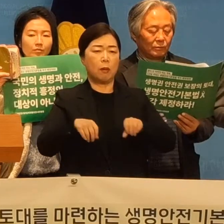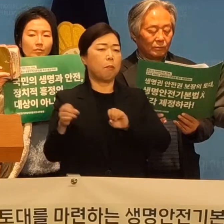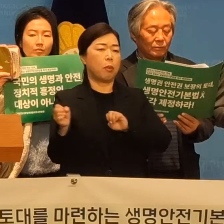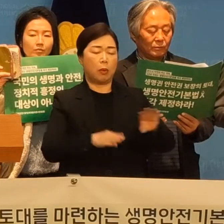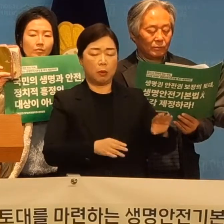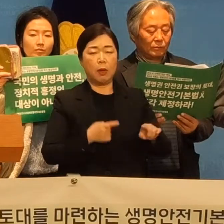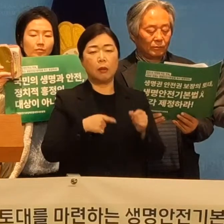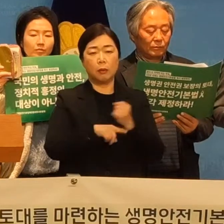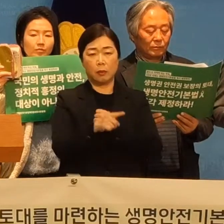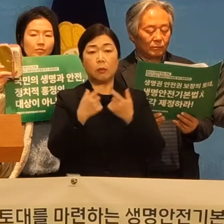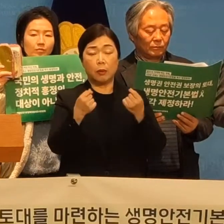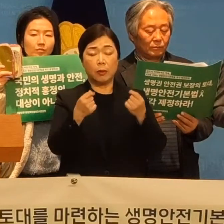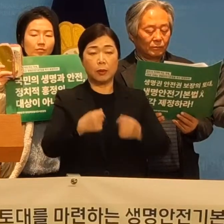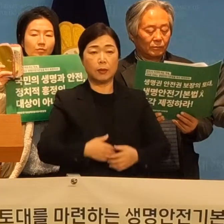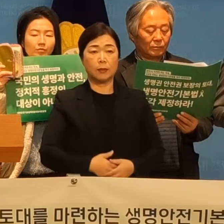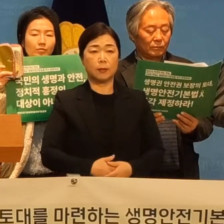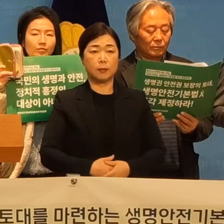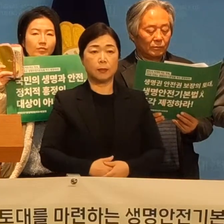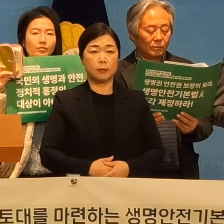포기하겠다는 선언입니다.